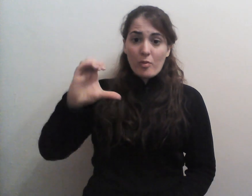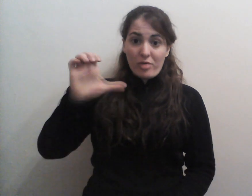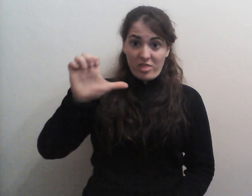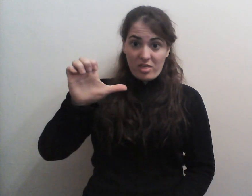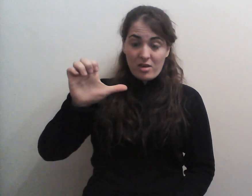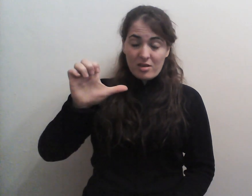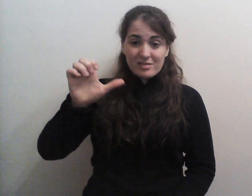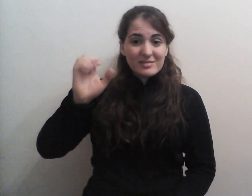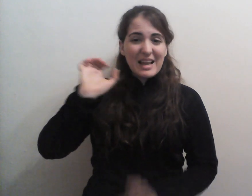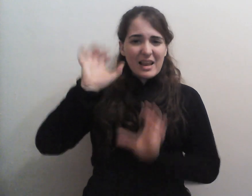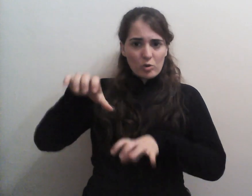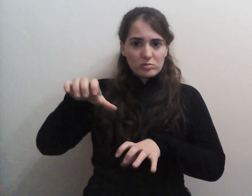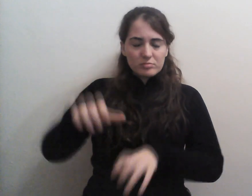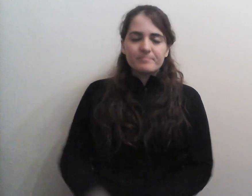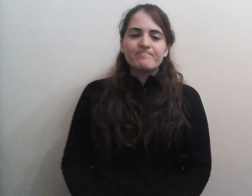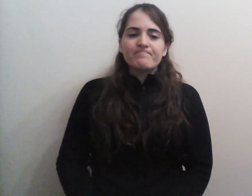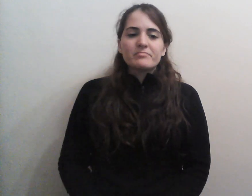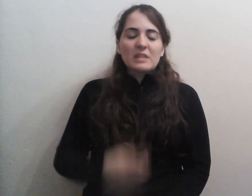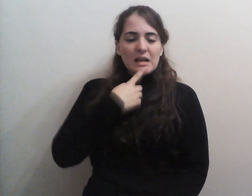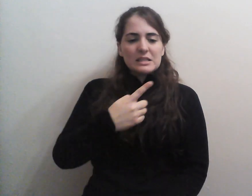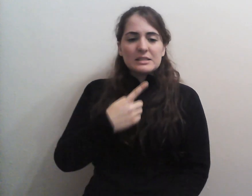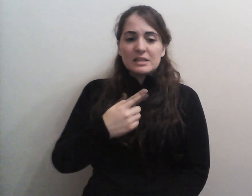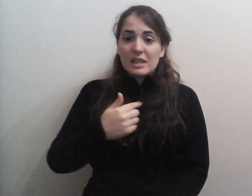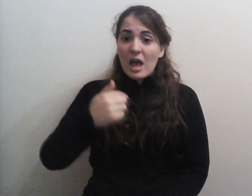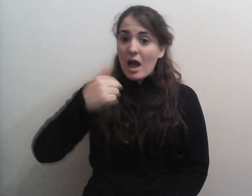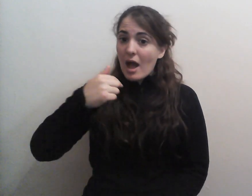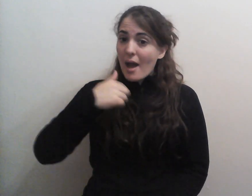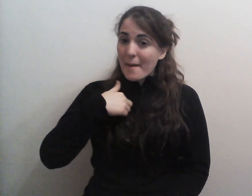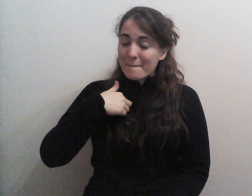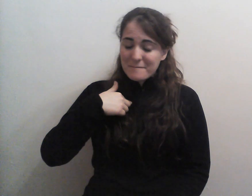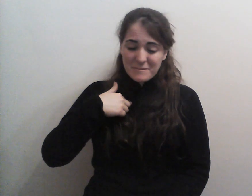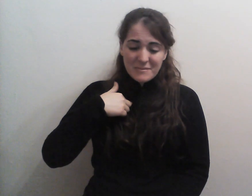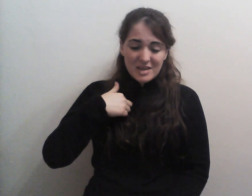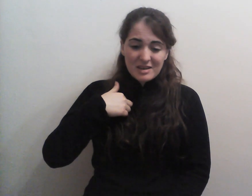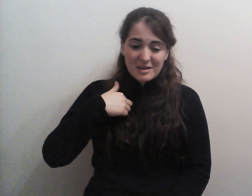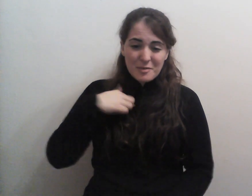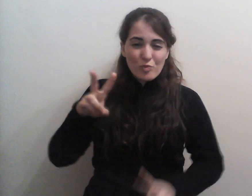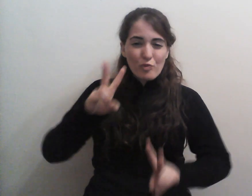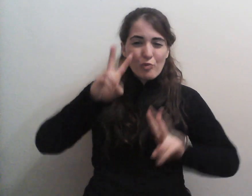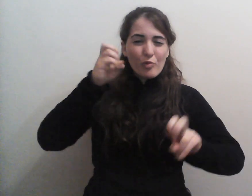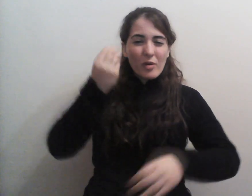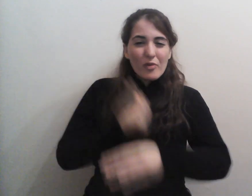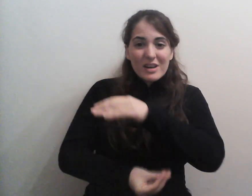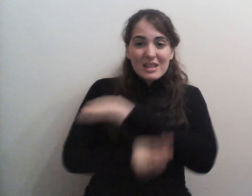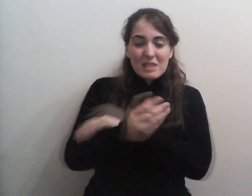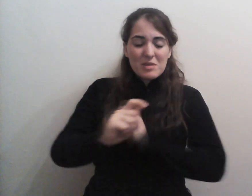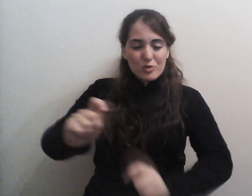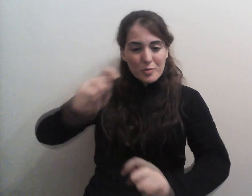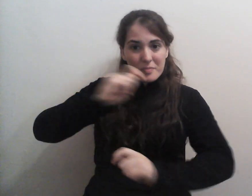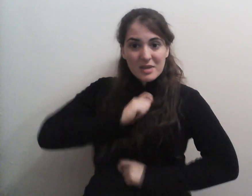nuevo, Señor, a costa de tu sangre. Lo repito: me engendraste de nuevo, Señor,